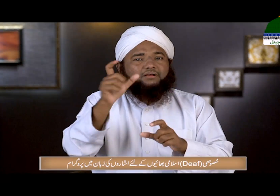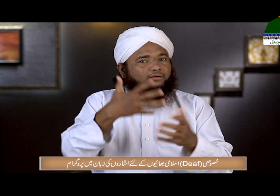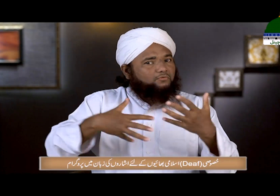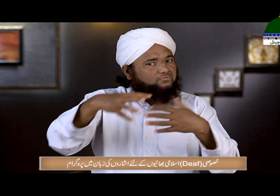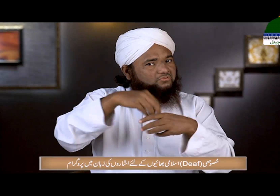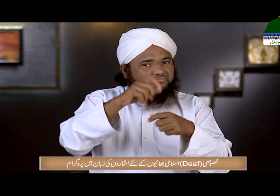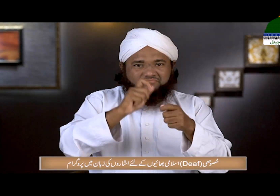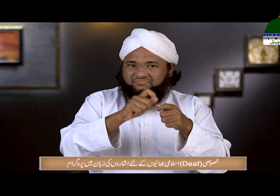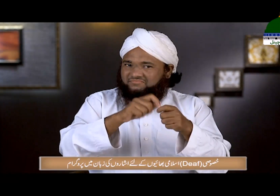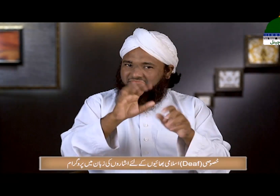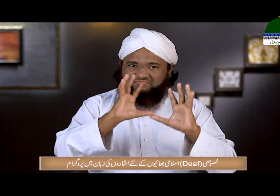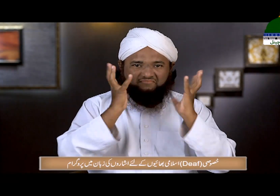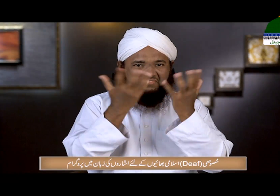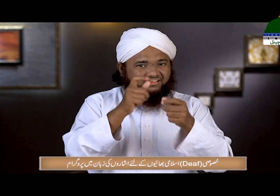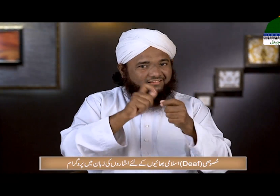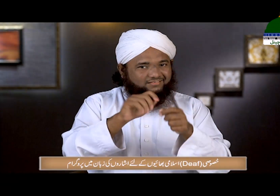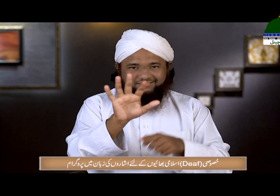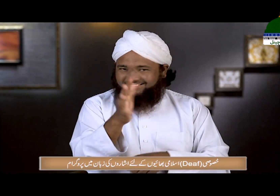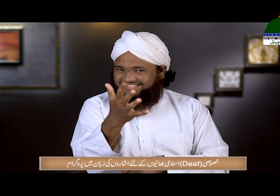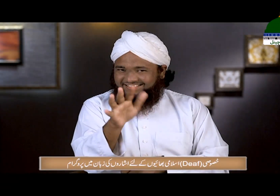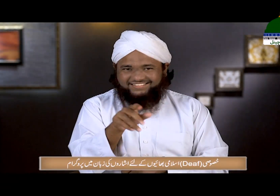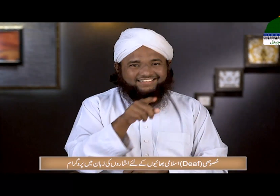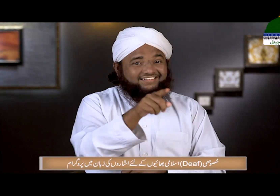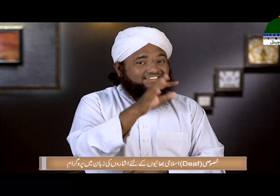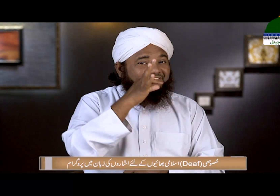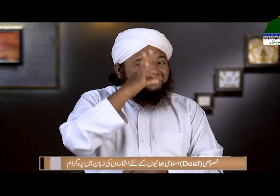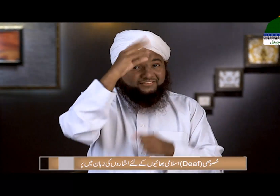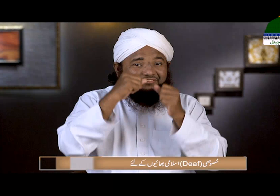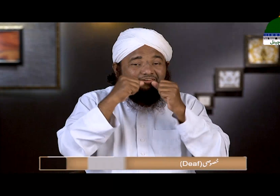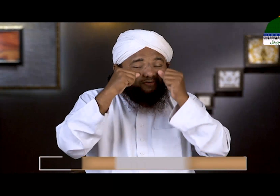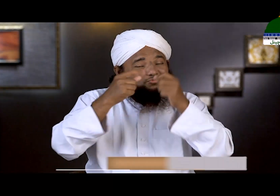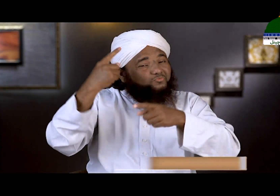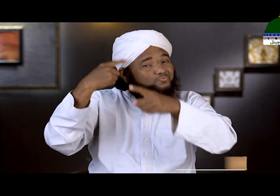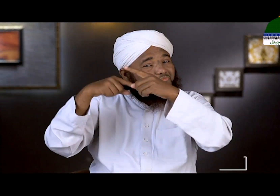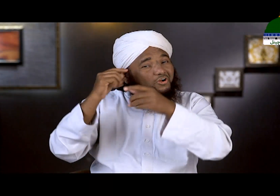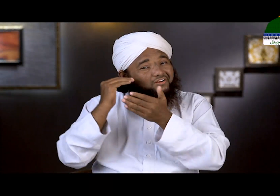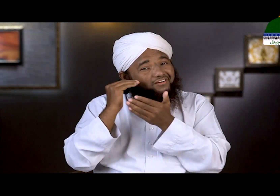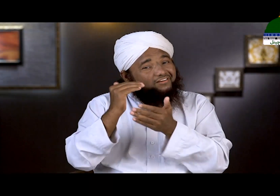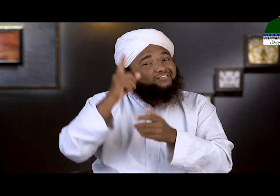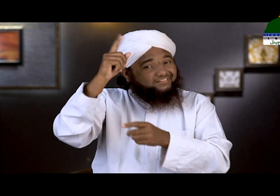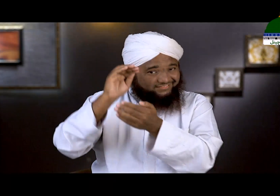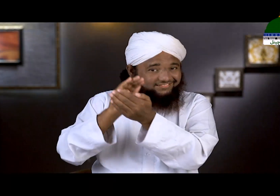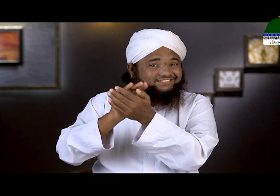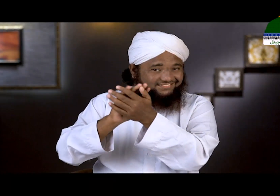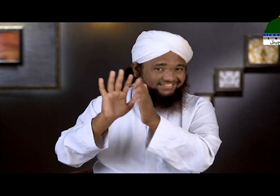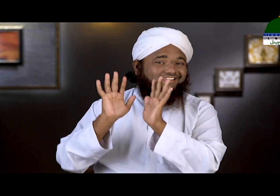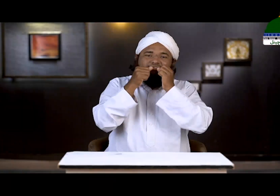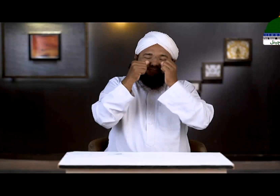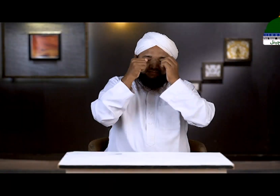وہاں کہاں سے پہلے ان پر رحمتیں ہیں۔ تم سے دعا منگوانا تمہارے بھلے کے لیے ہے۔ صلو علی